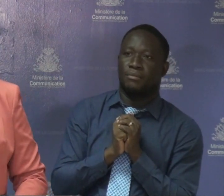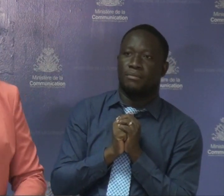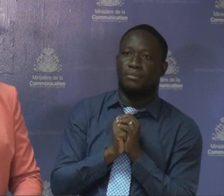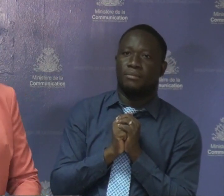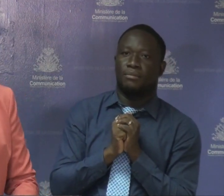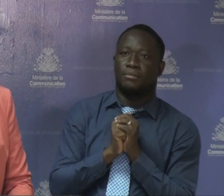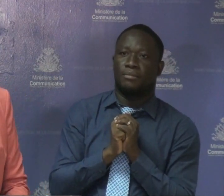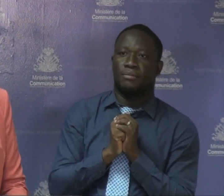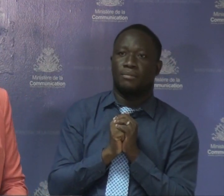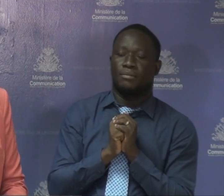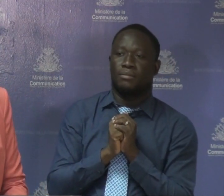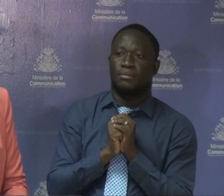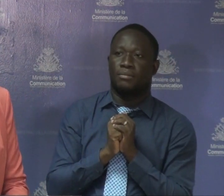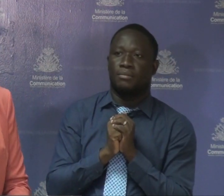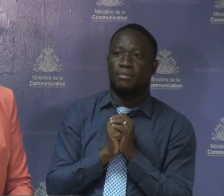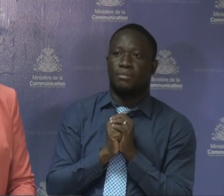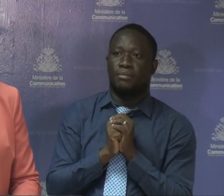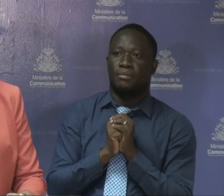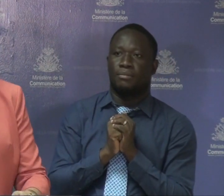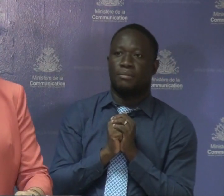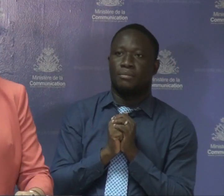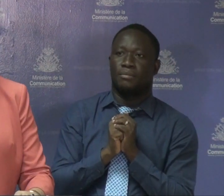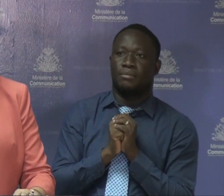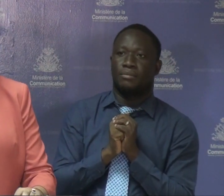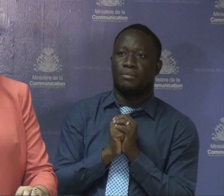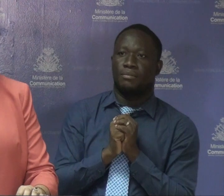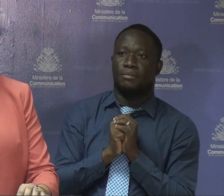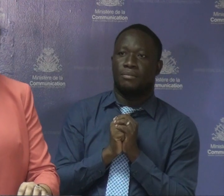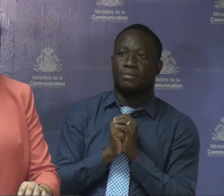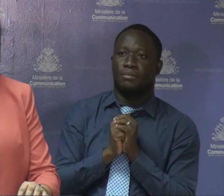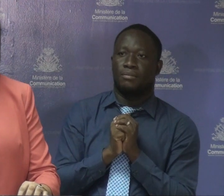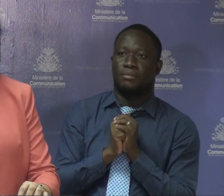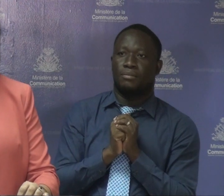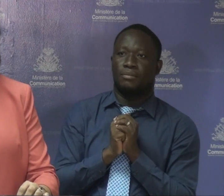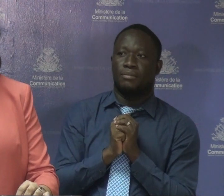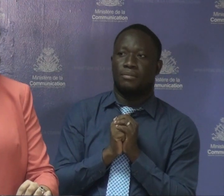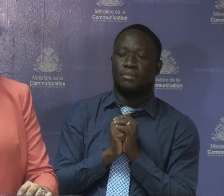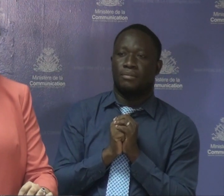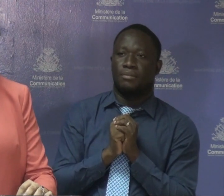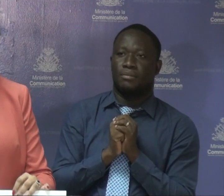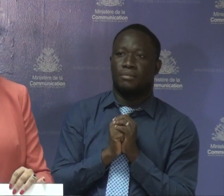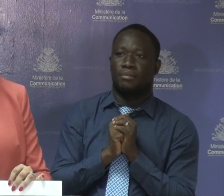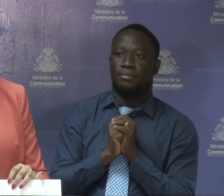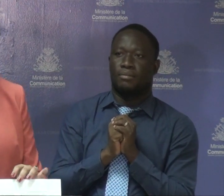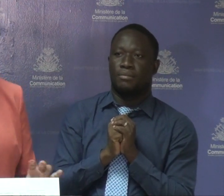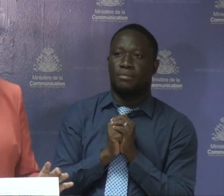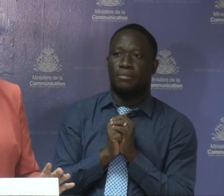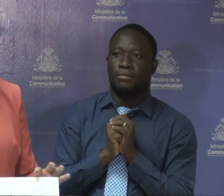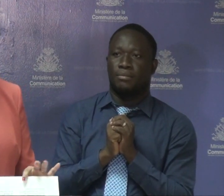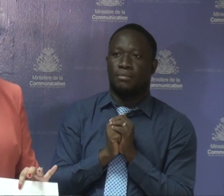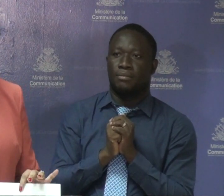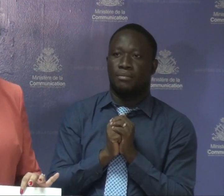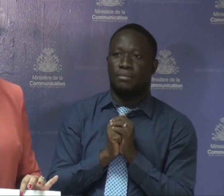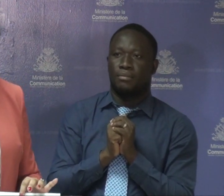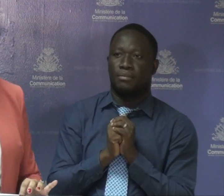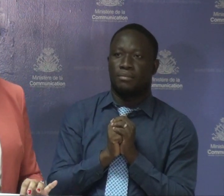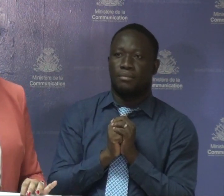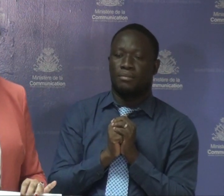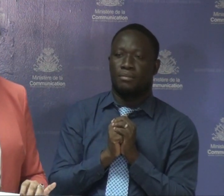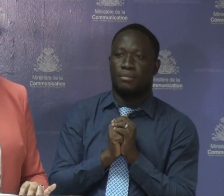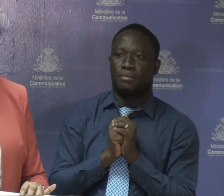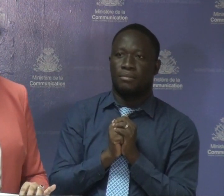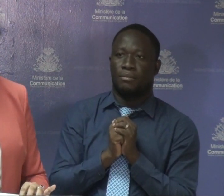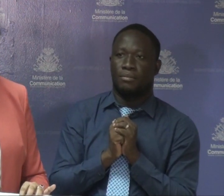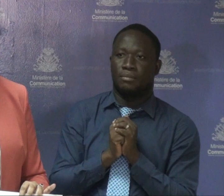Bonjour. Oui. Non, pas M. Garde Saint-Louis pour Paris. Oui. Oui. Énumérez pour nous, Madame la